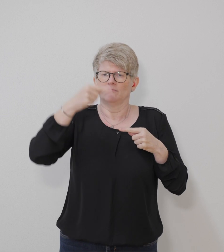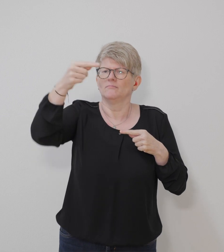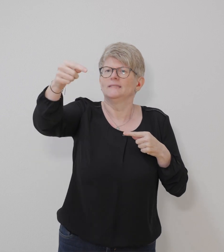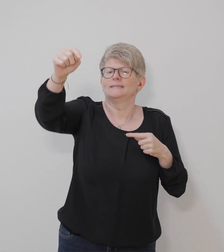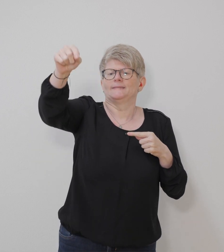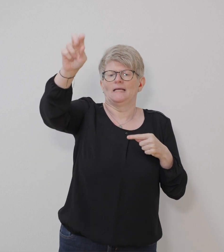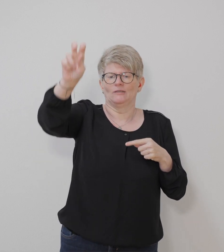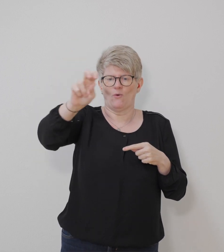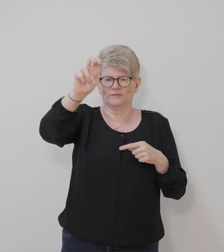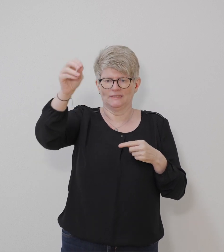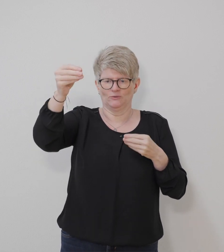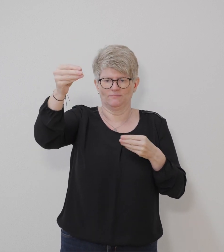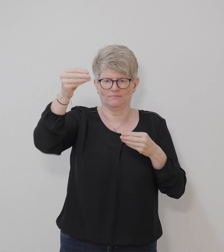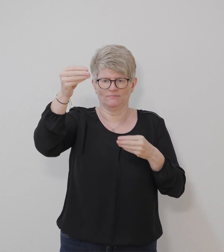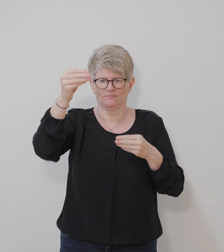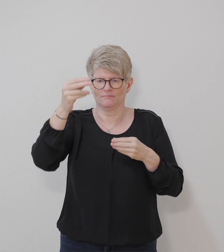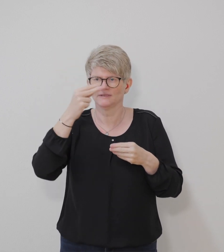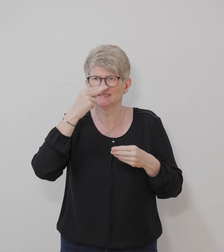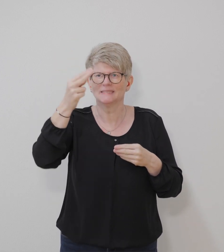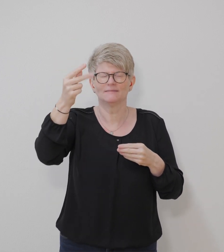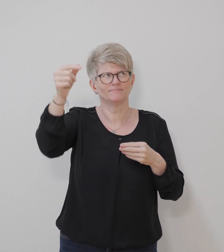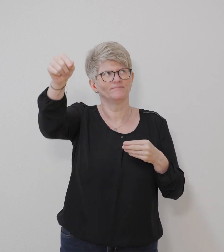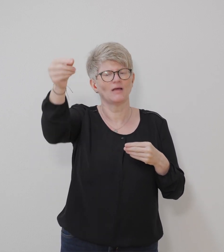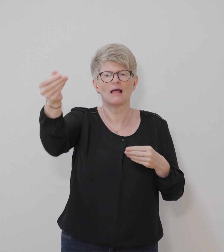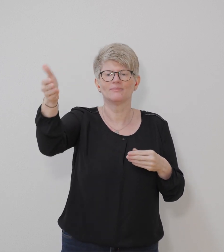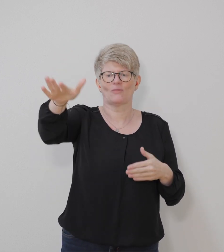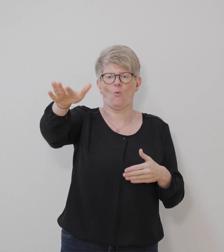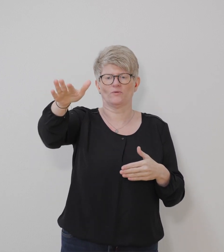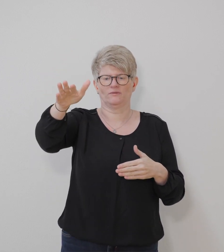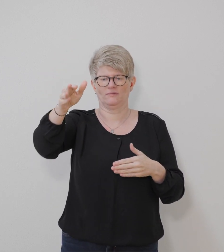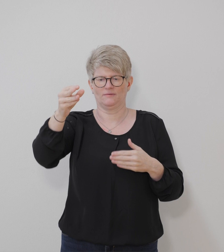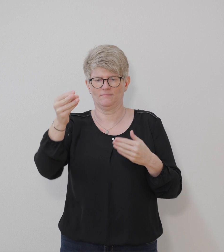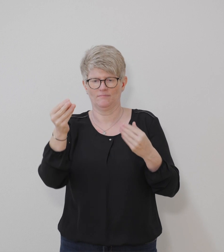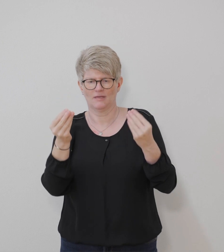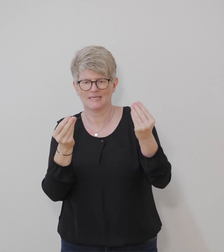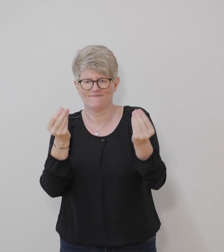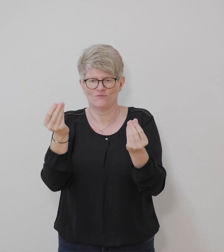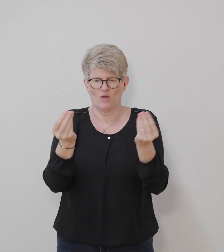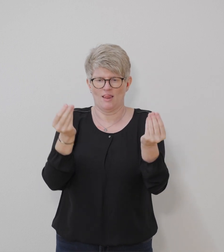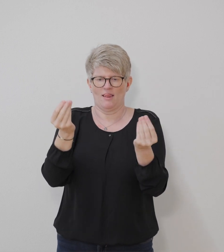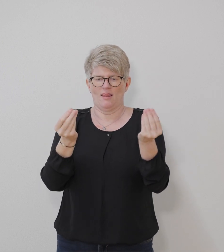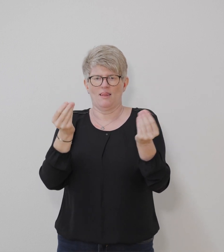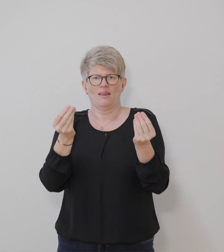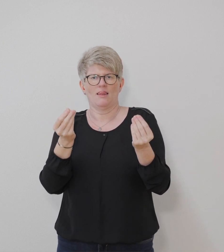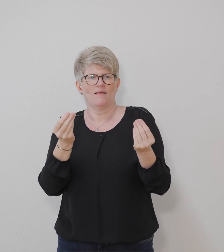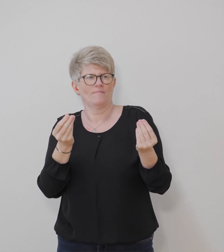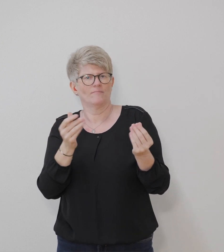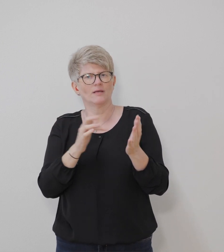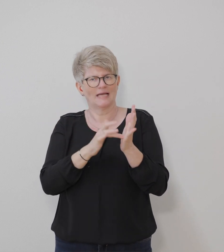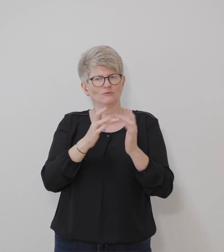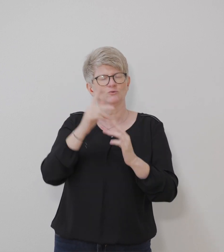Jesus blickt hinter die Tränen der Frauen und erkennt darin eher Selbstmitleid als Mitleid,